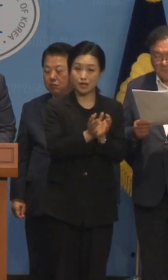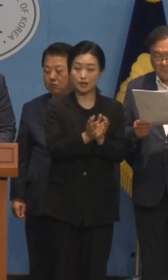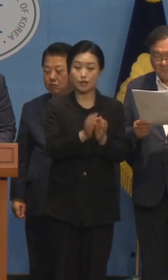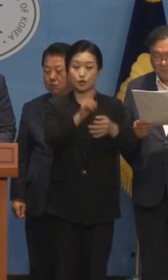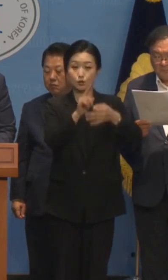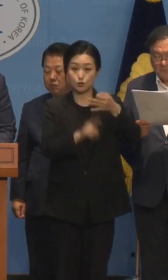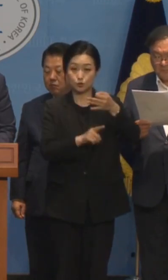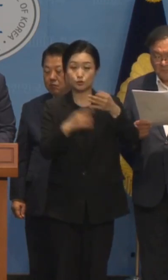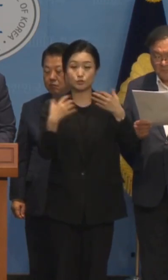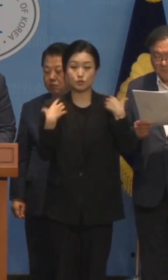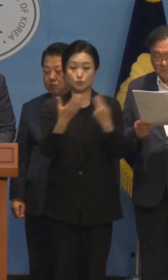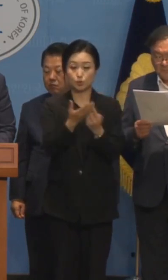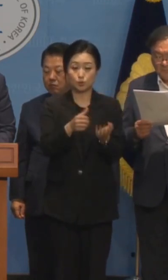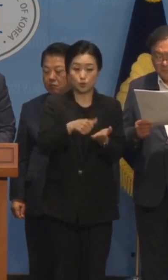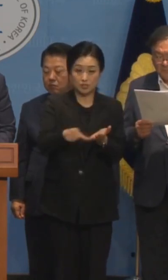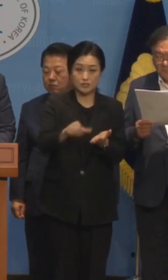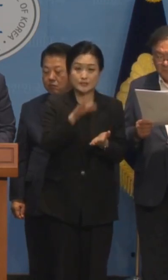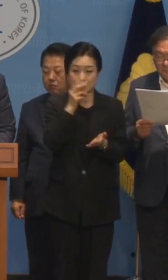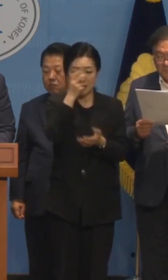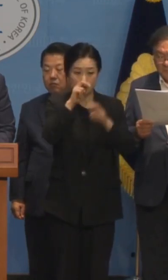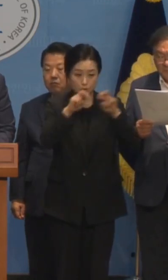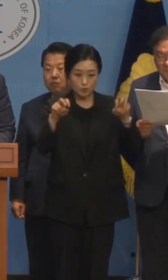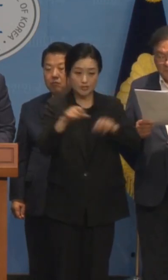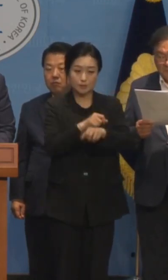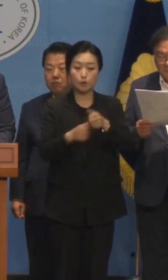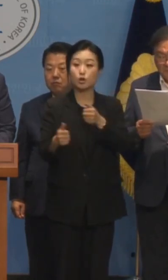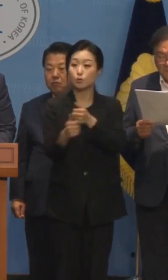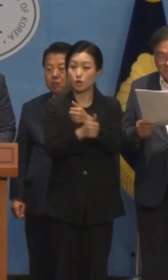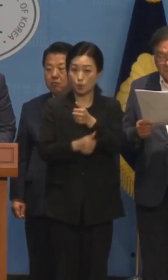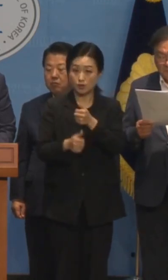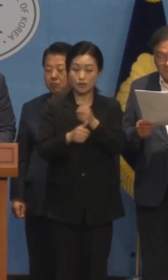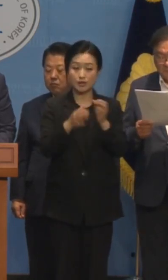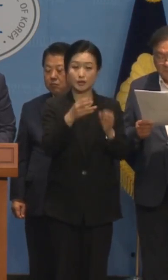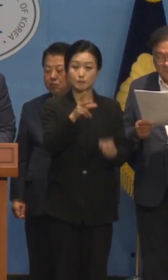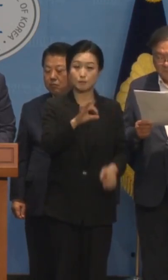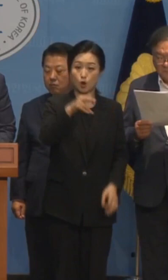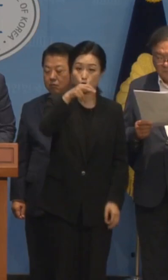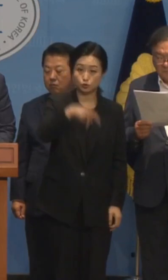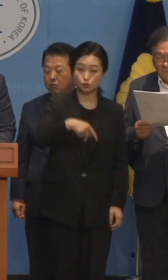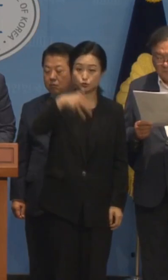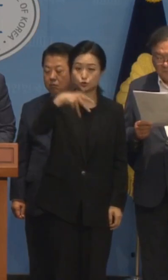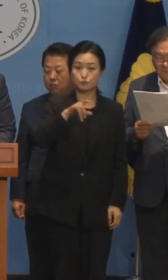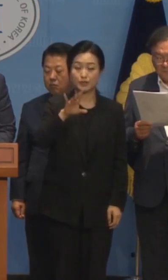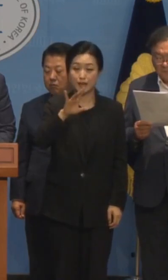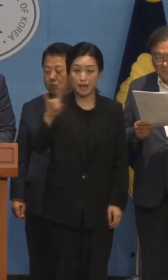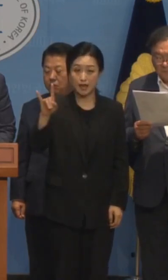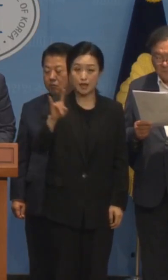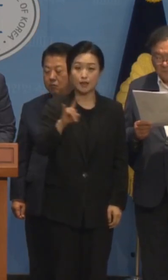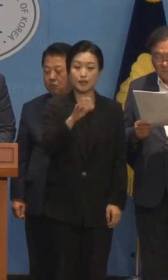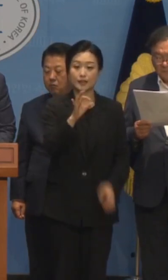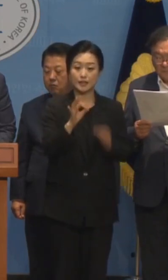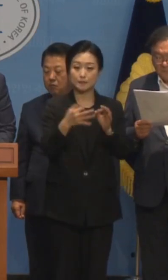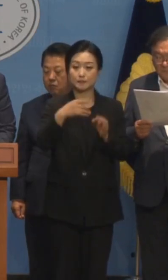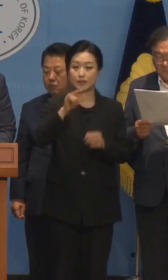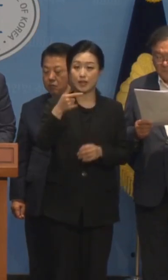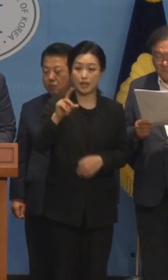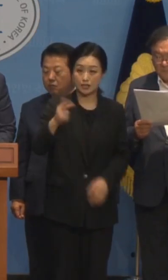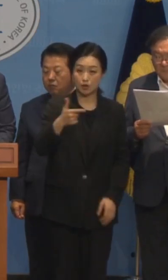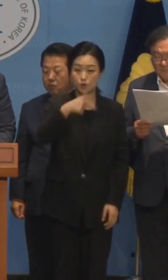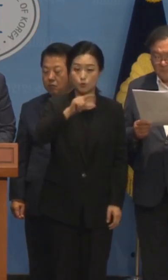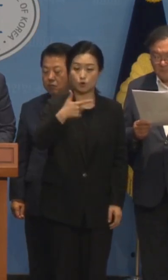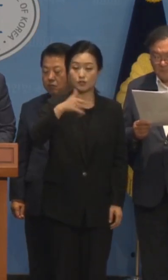윤석열 정권 독도지우기 진상조사 특별위원회 김병주, 추미애, 윤호중, 김태년,